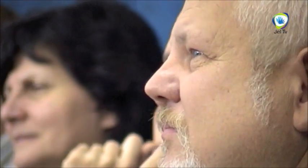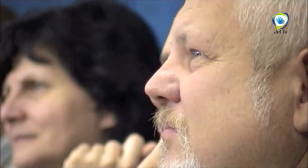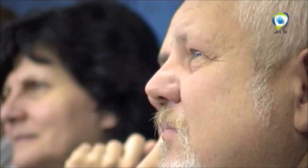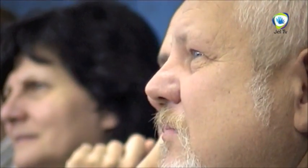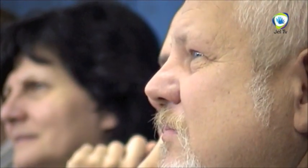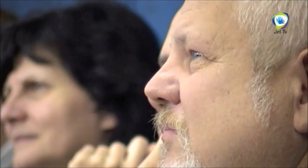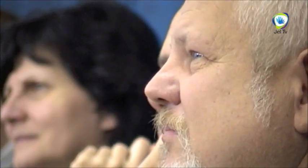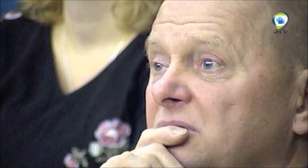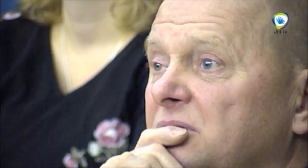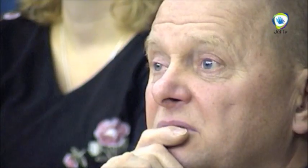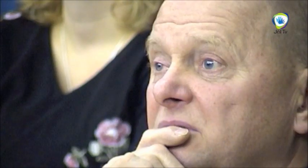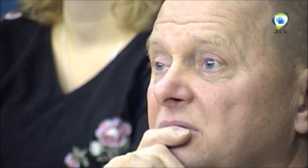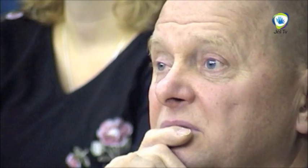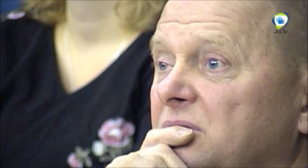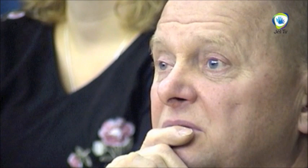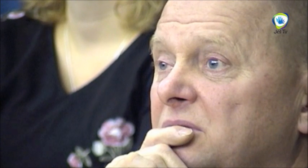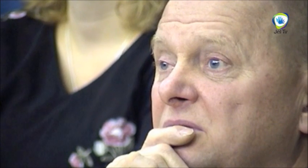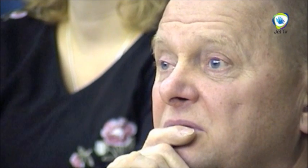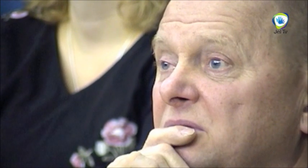A siketek, hogy a siketvilág